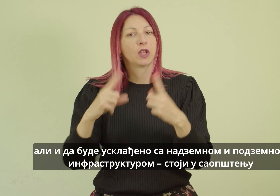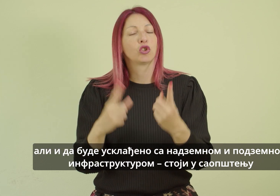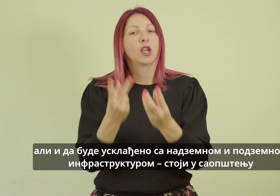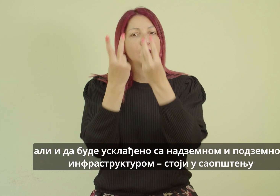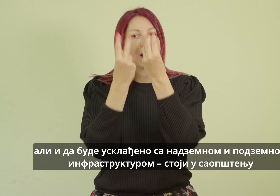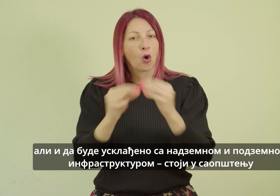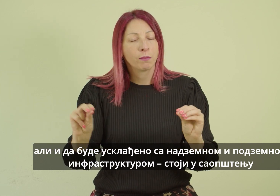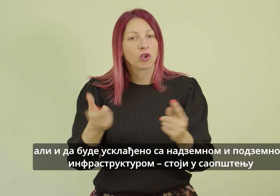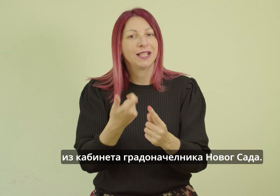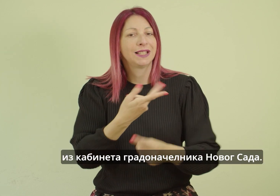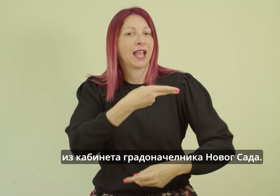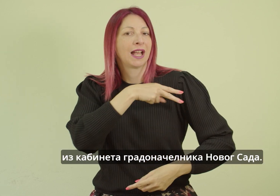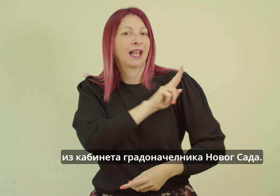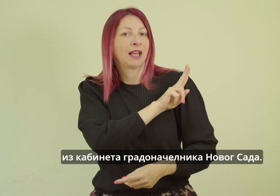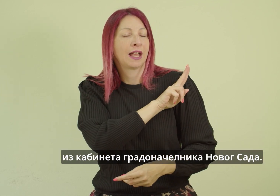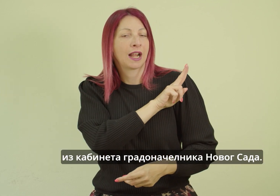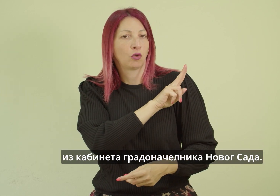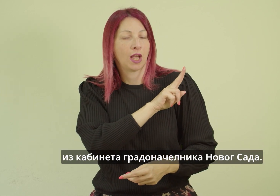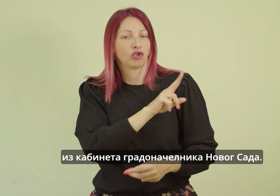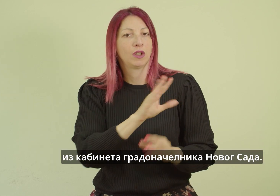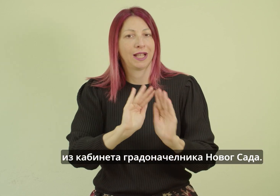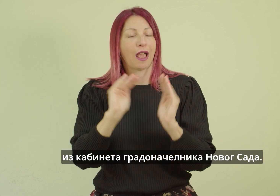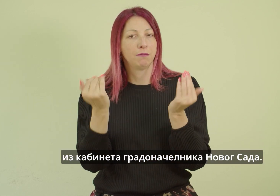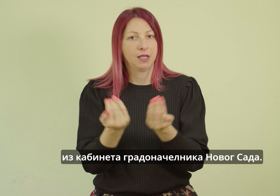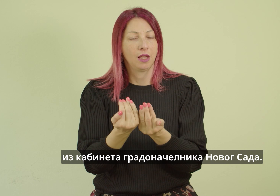Stoji u saopštenju iz kabineta gradonačelnika Novog Sada.